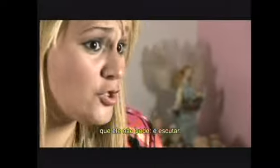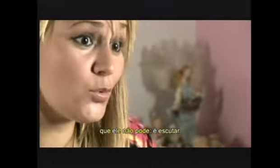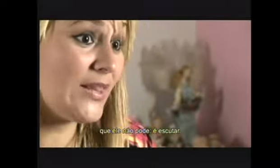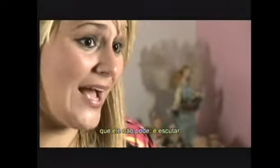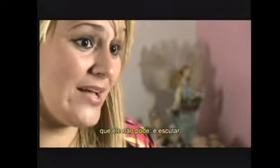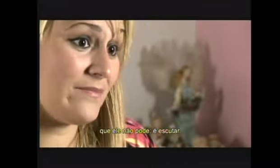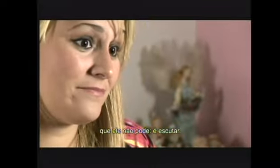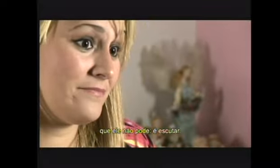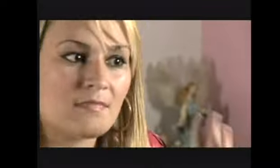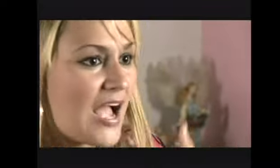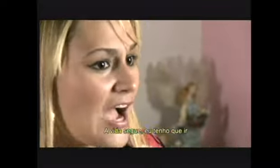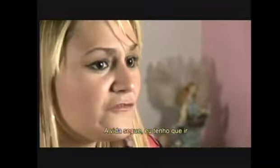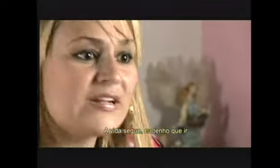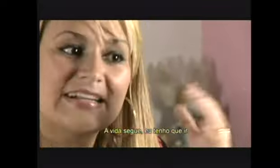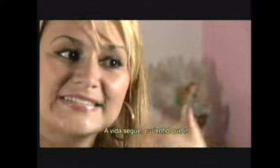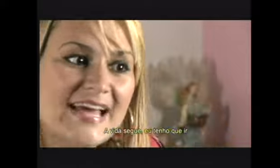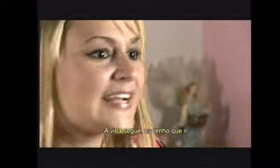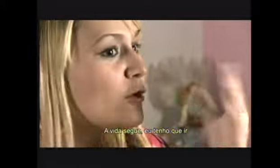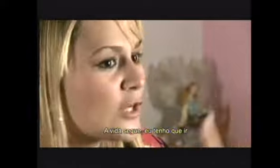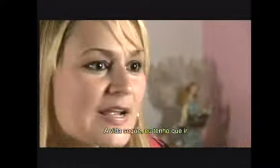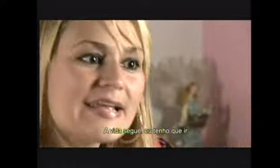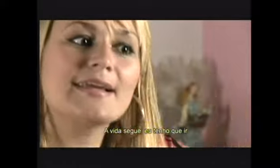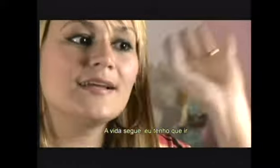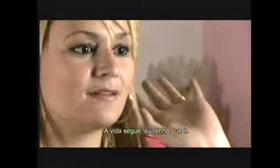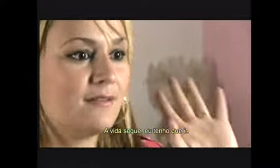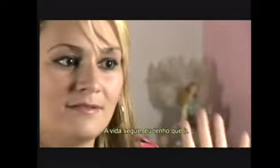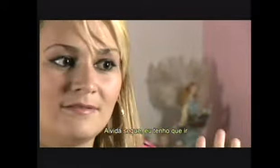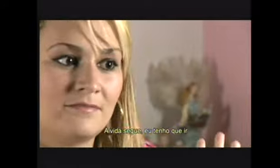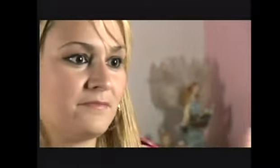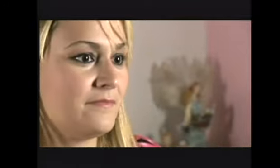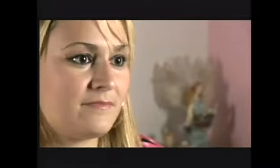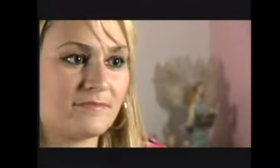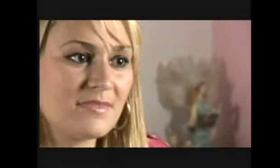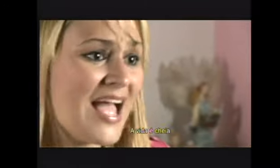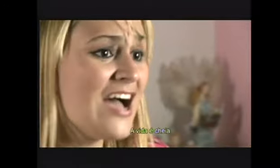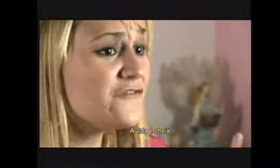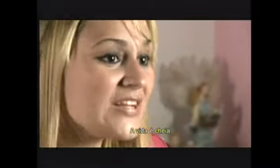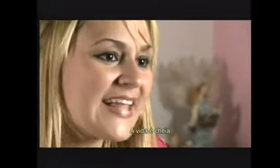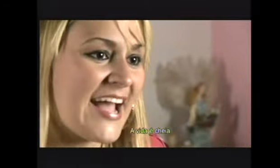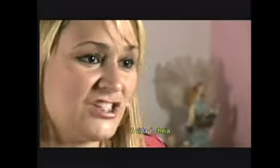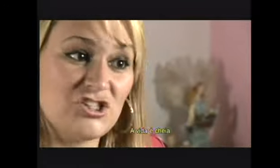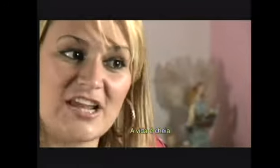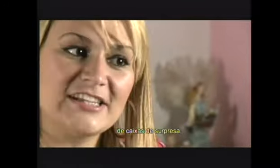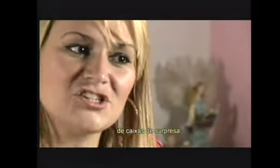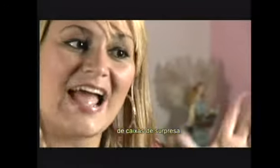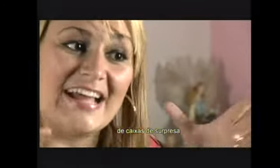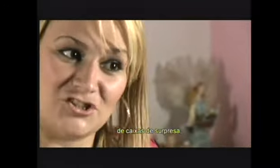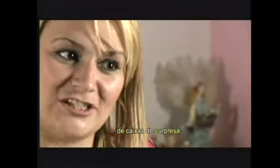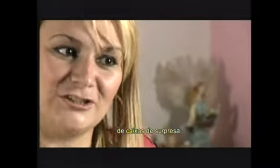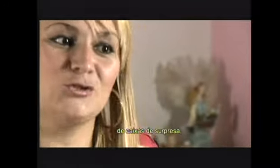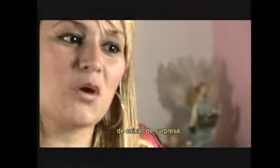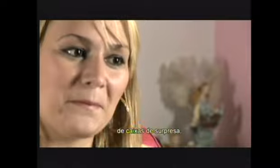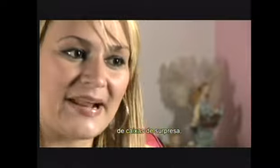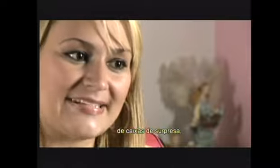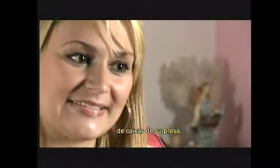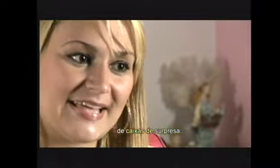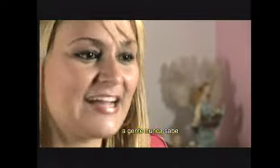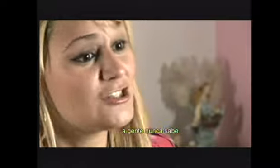é escutar. A vida segue onde é que ir? A vida é cheia de caixas